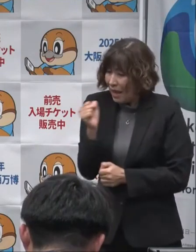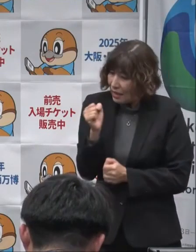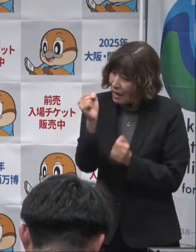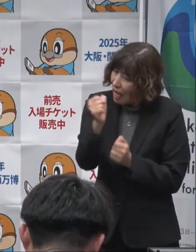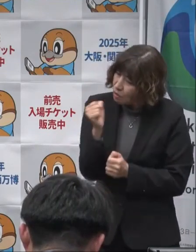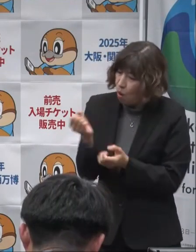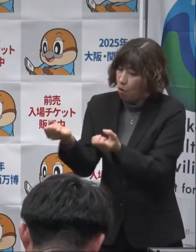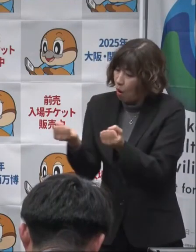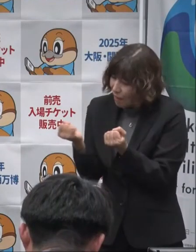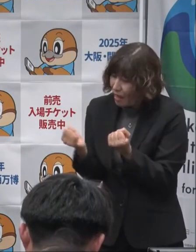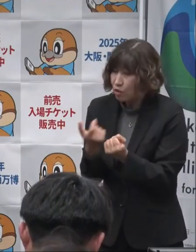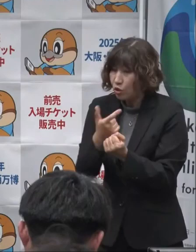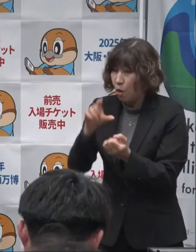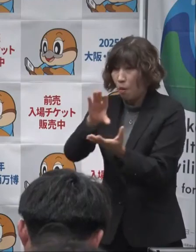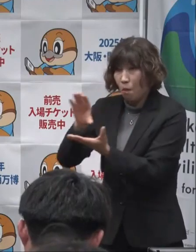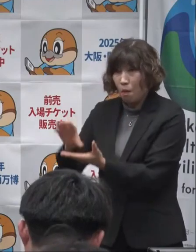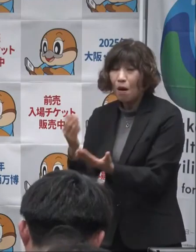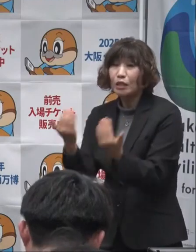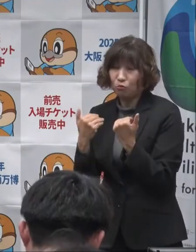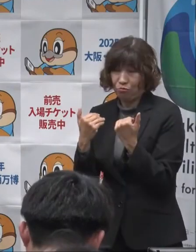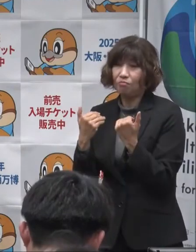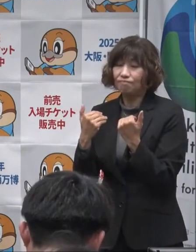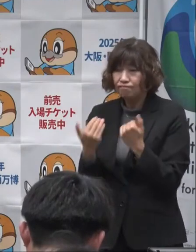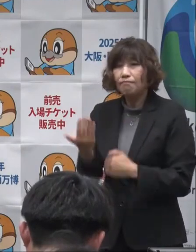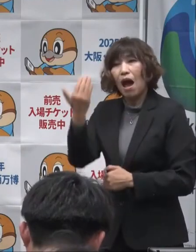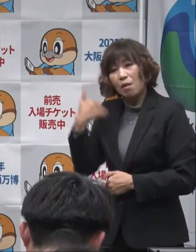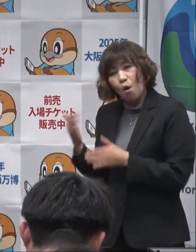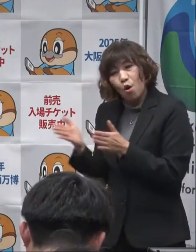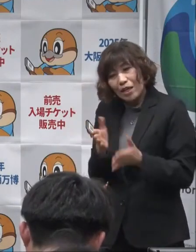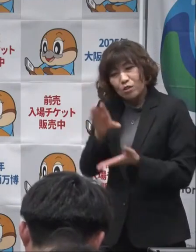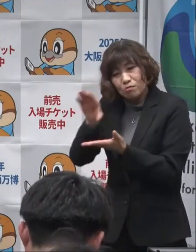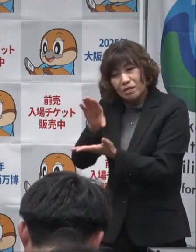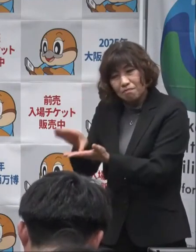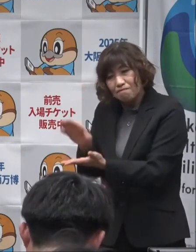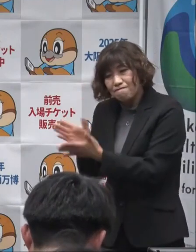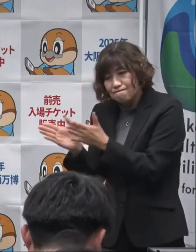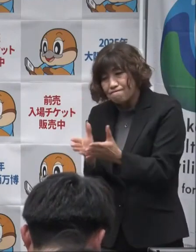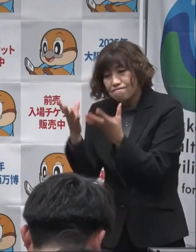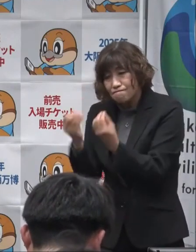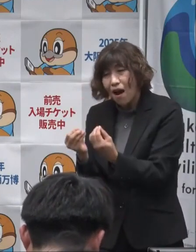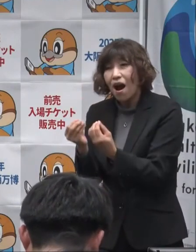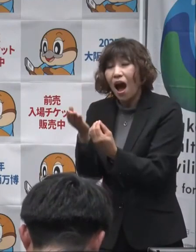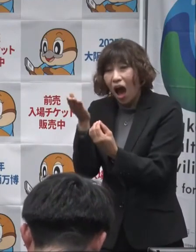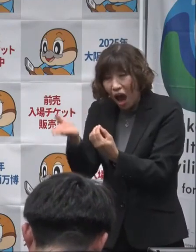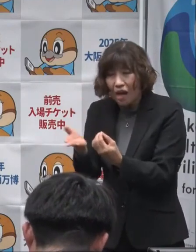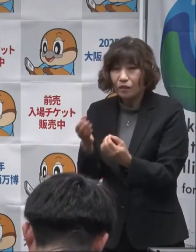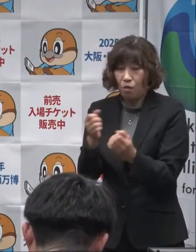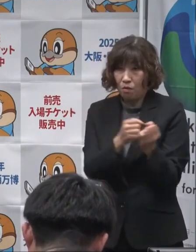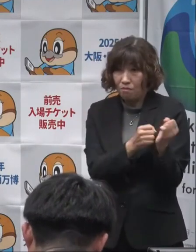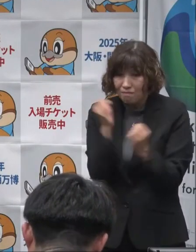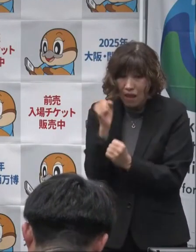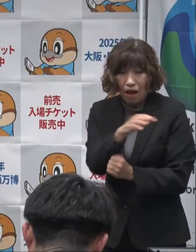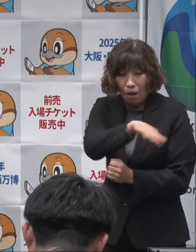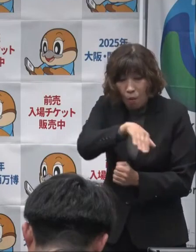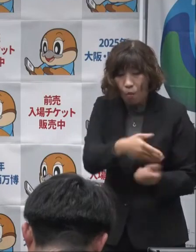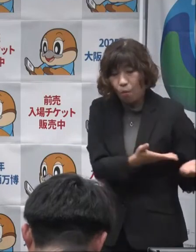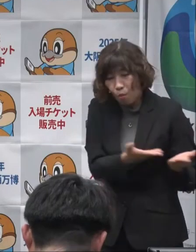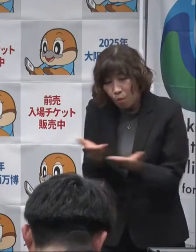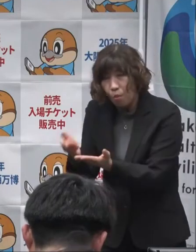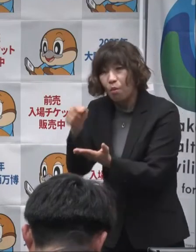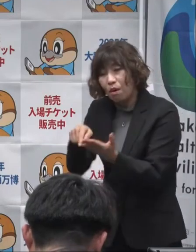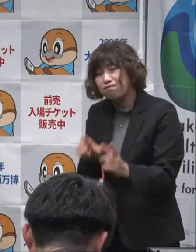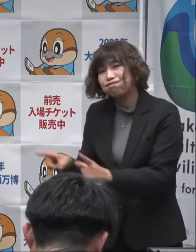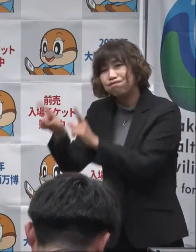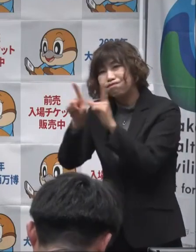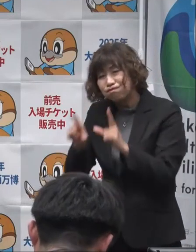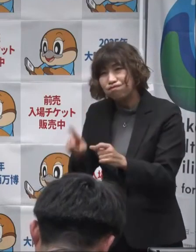はあらかじめ設置をして被災者の皆さんがそのままでも支援避